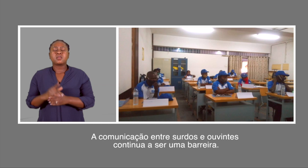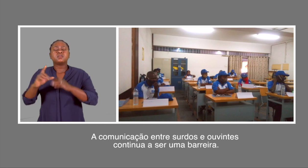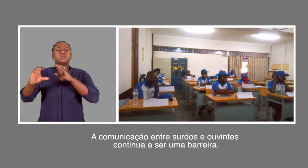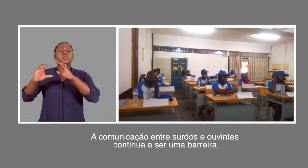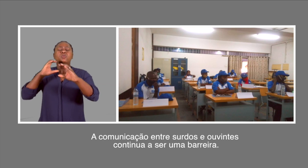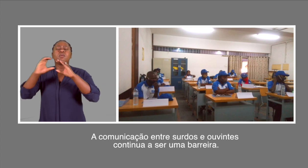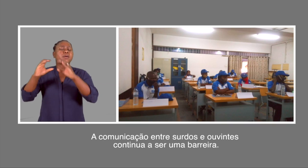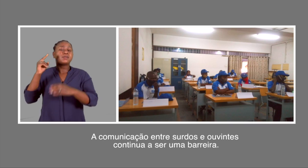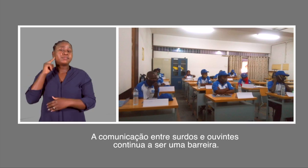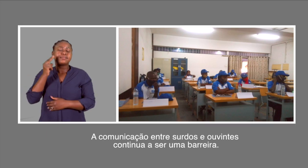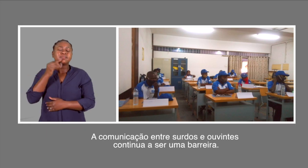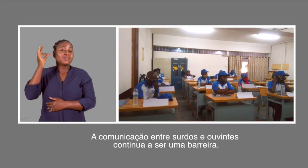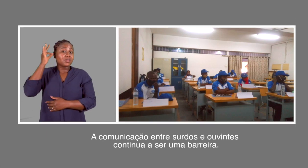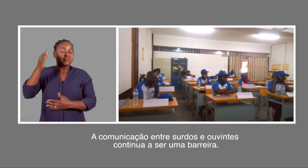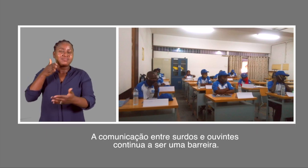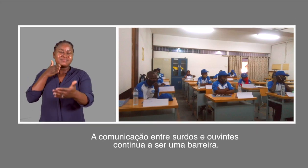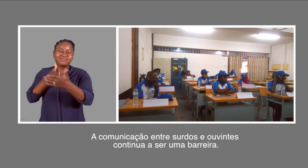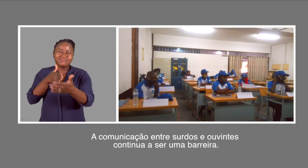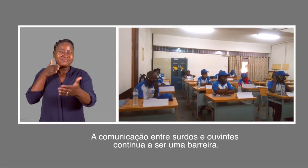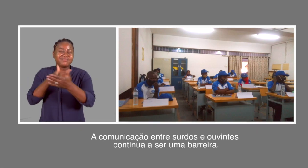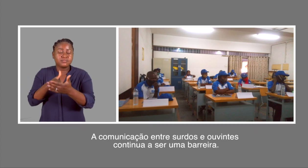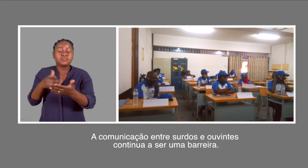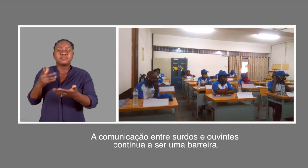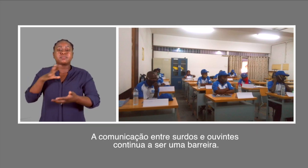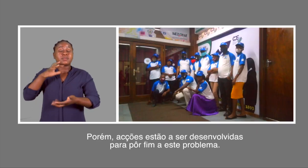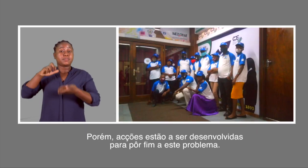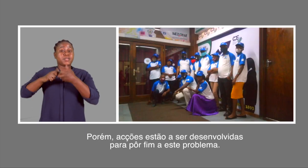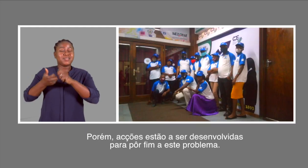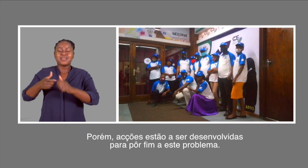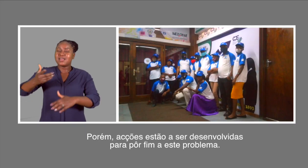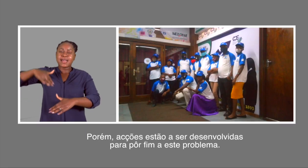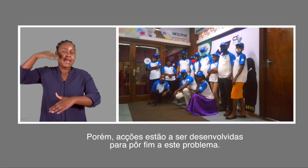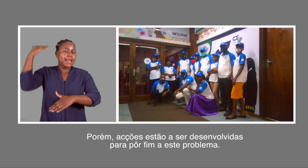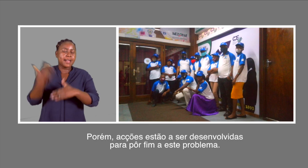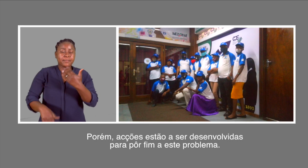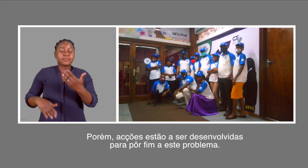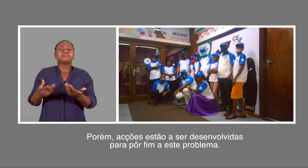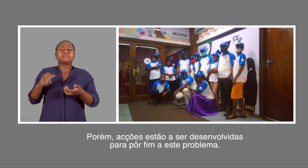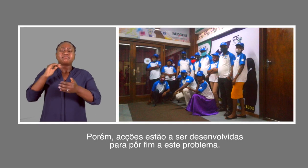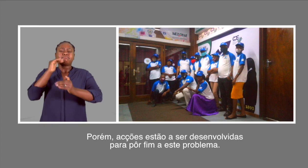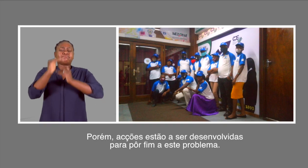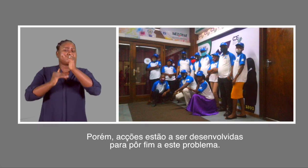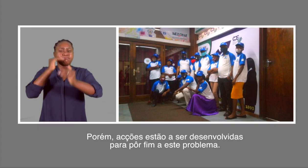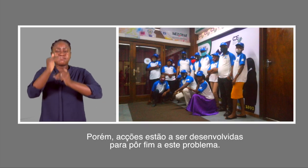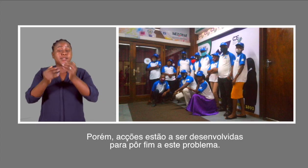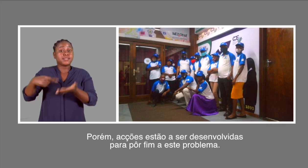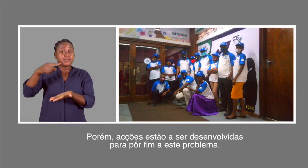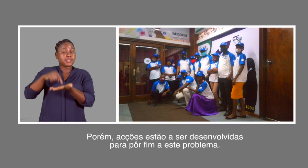A comunicação entre surdos e ouvintes continua a ser uma barreira. Porém, ações estão a ser desenvolvidas para